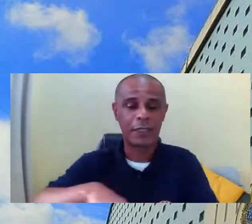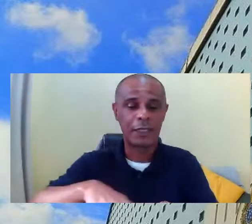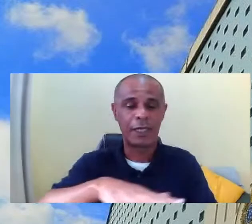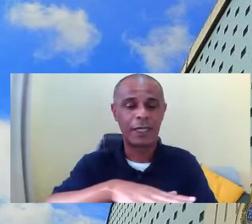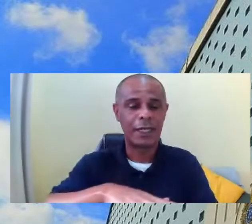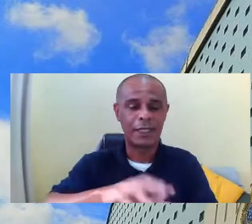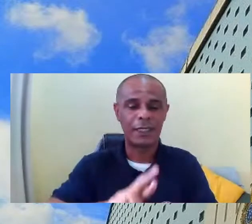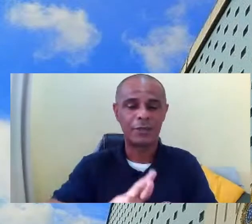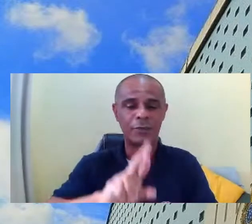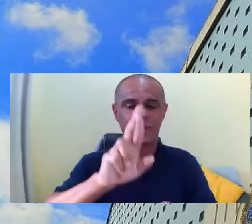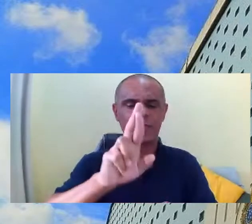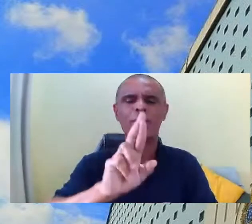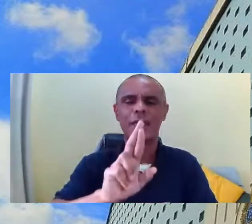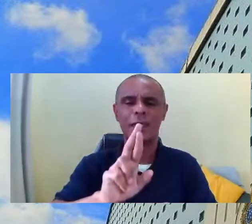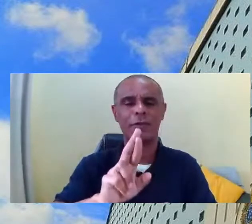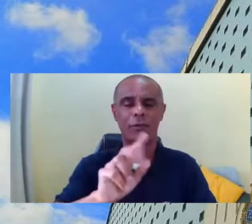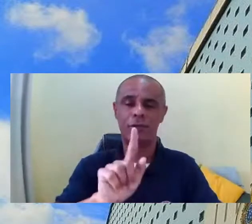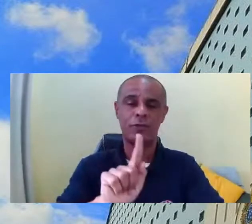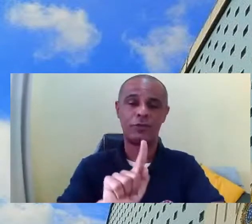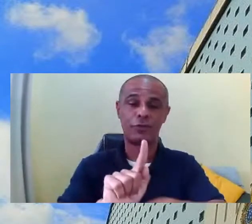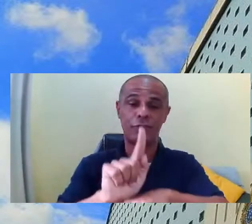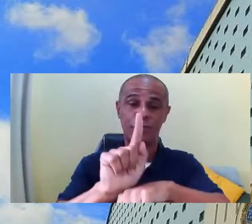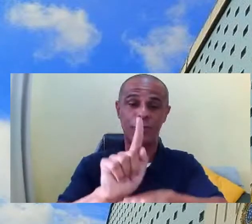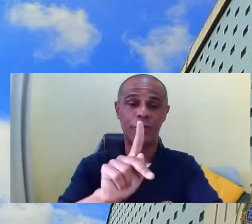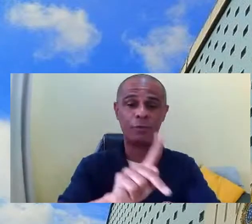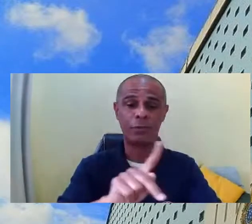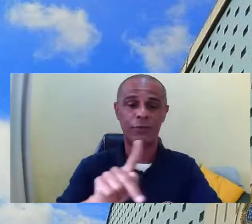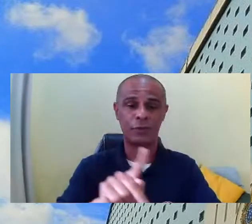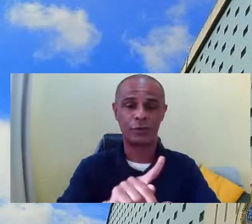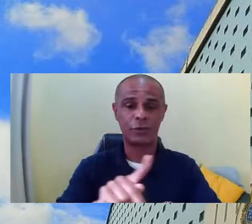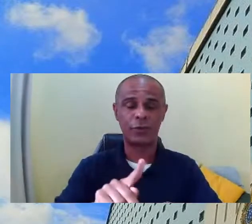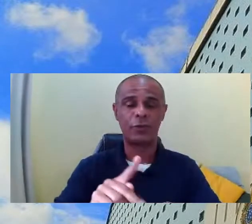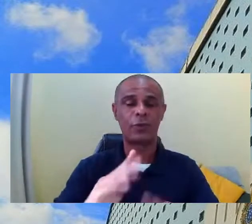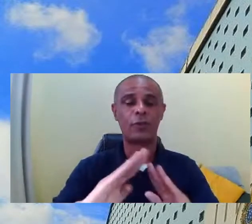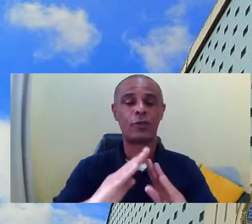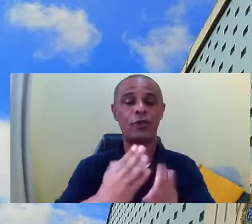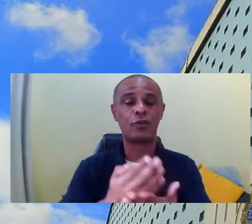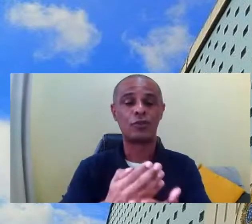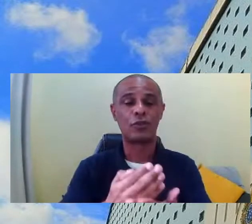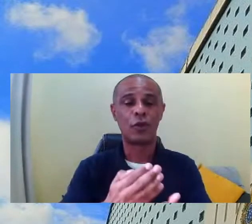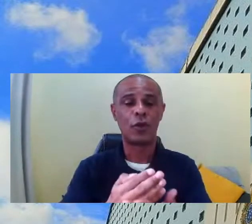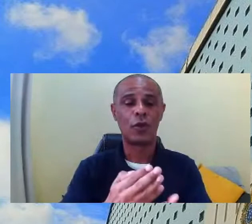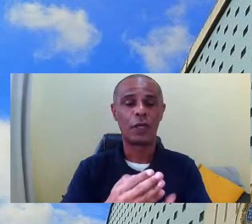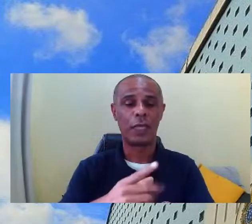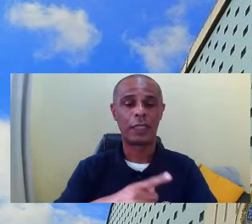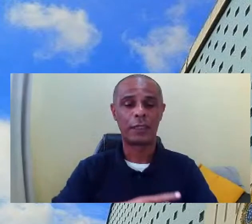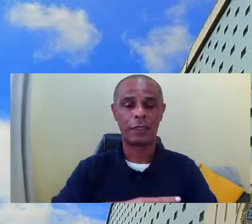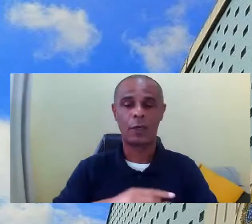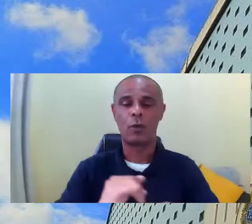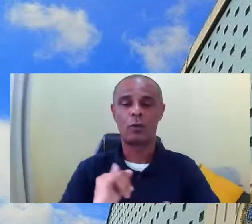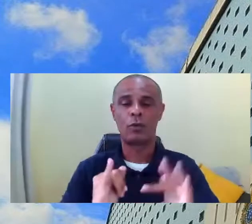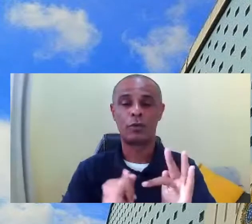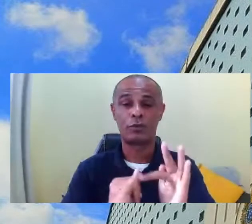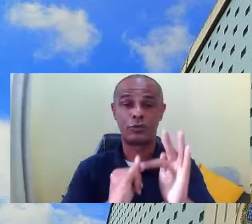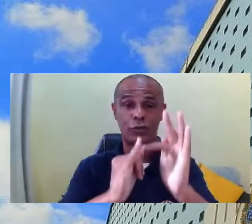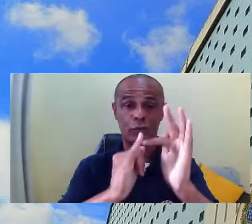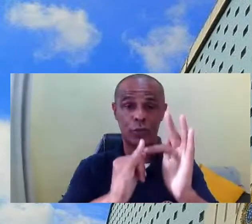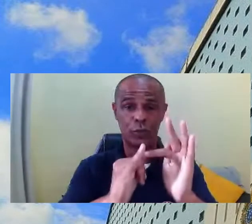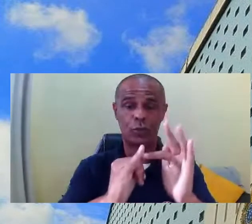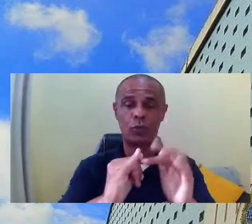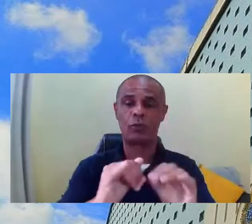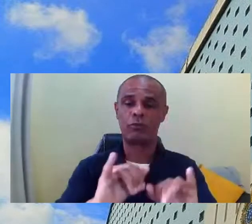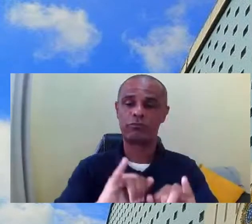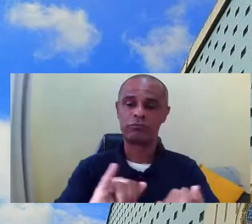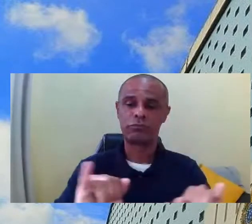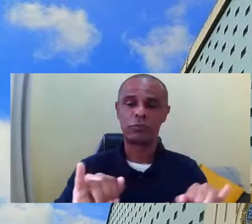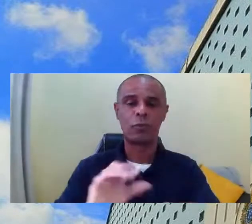professores. Fica a questão, como a escola vai atender a esses múltiplos interesses? Ou o instituto vai oferecer cursos com professores